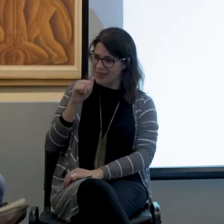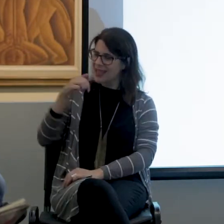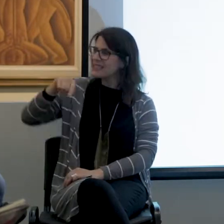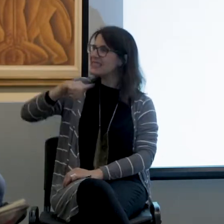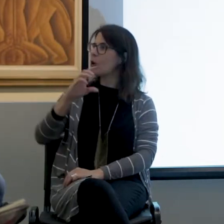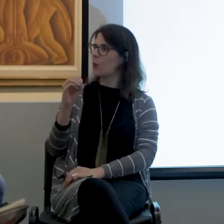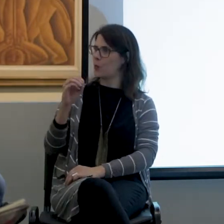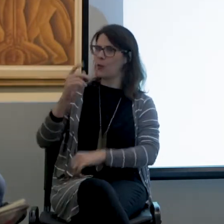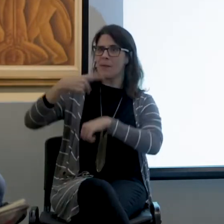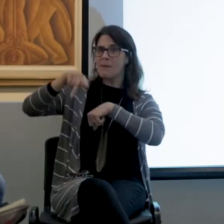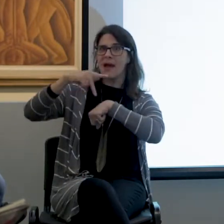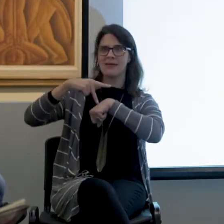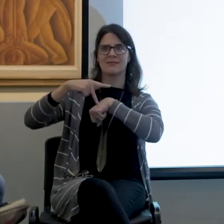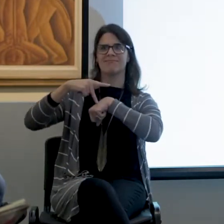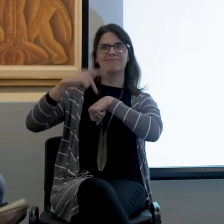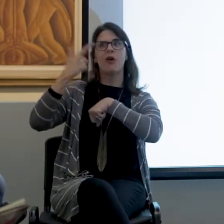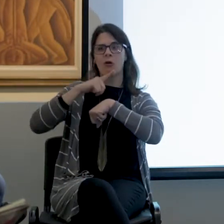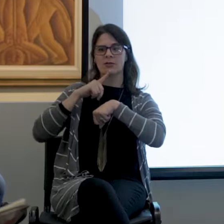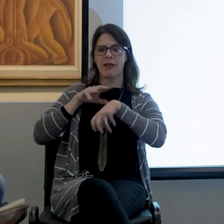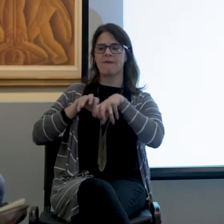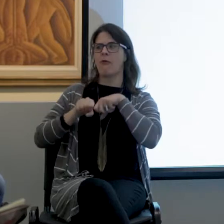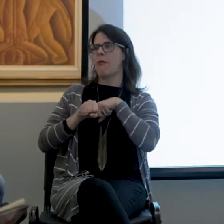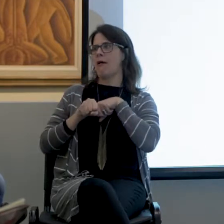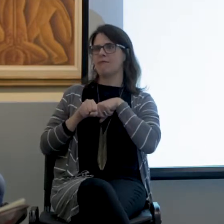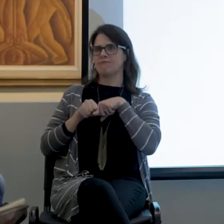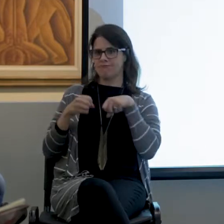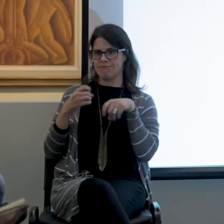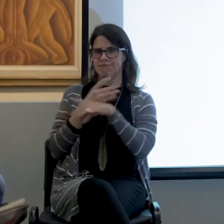Isso em qualquer nação moderna.